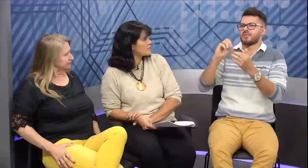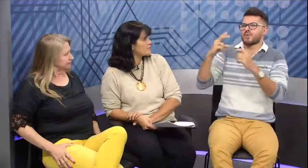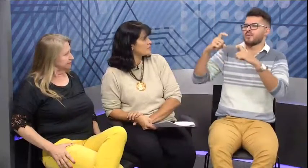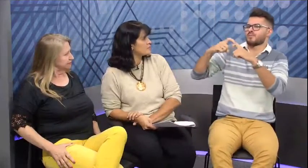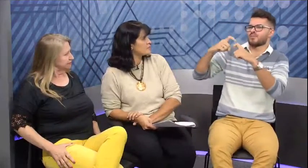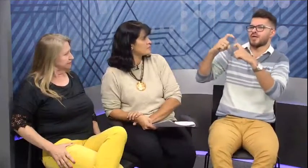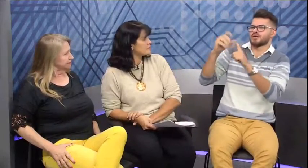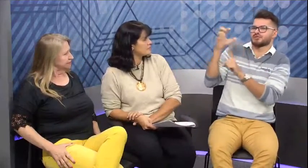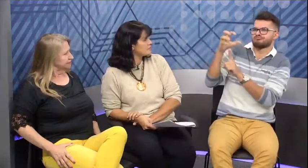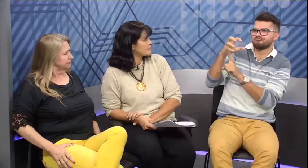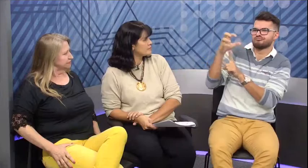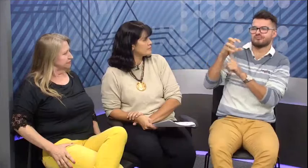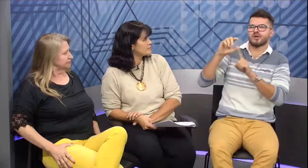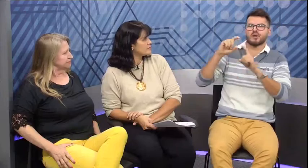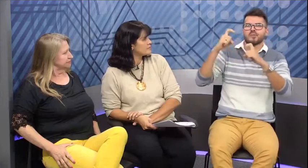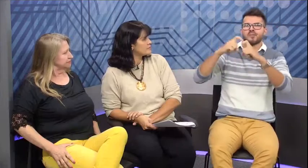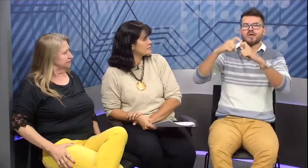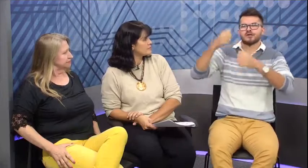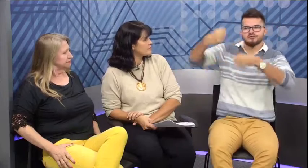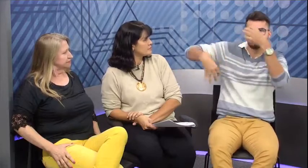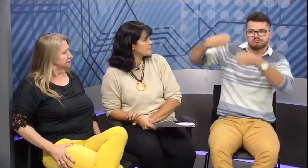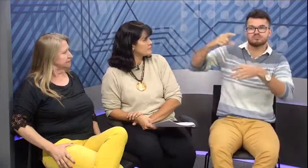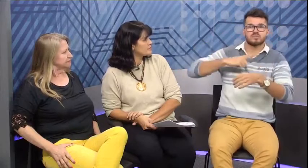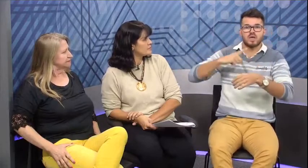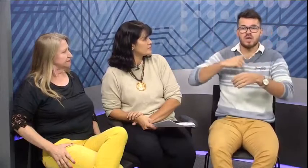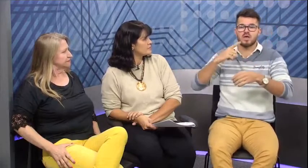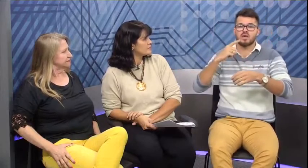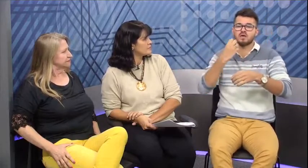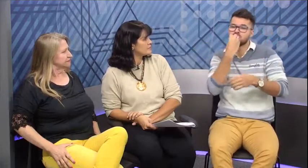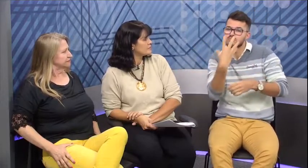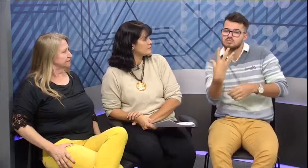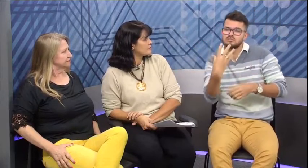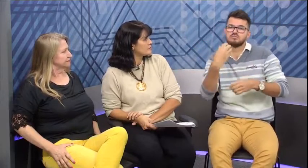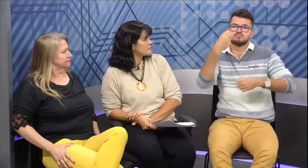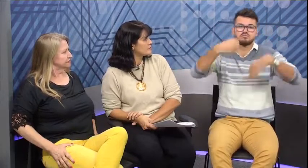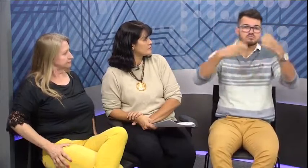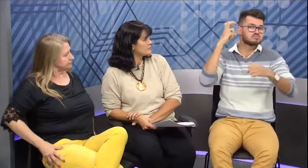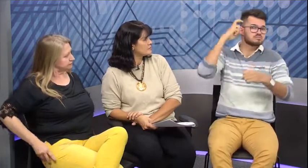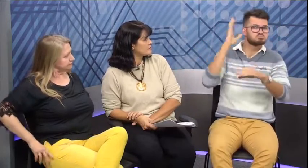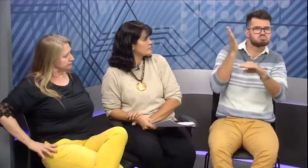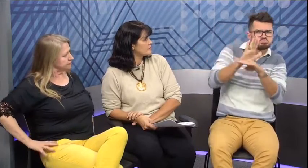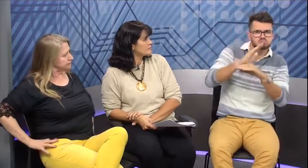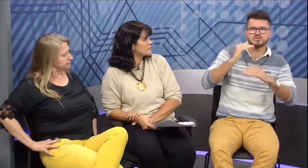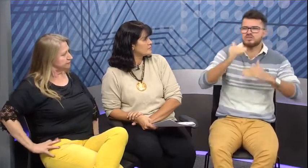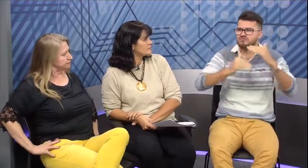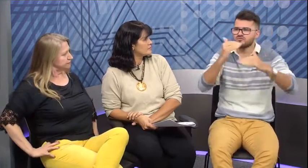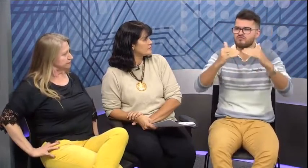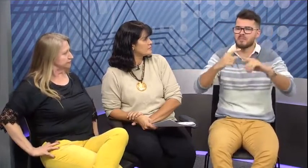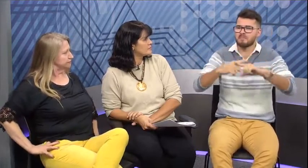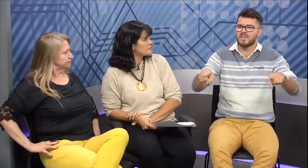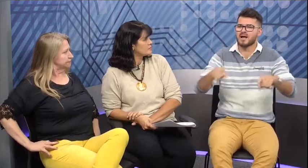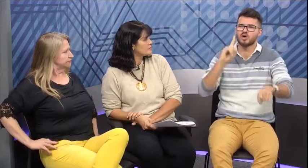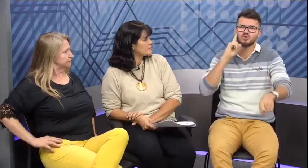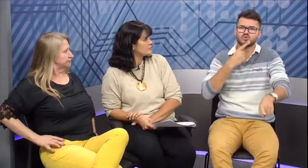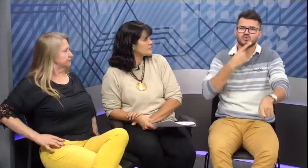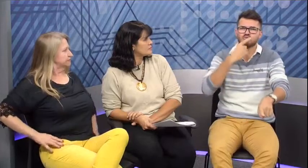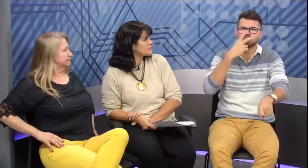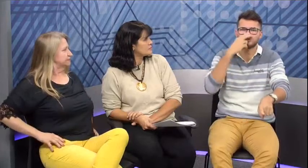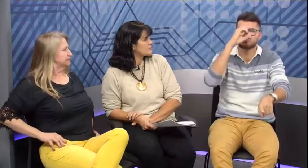para o implante coclear, a medicina também, ao explicar, né, falar a respeito do implante, com